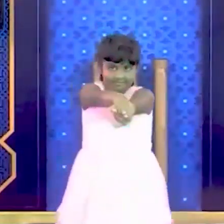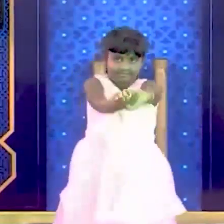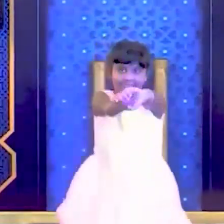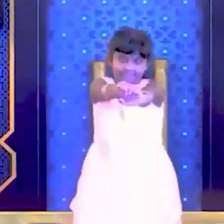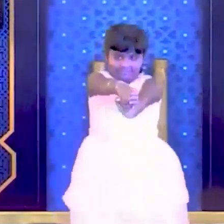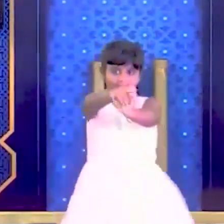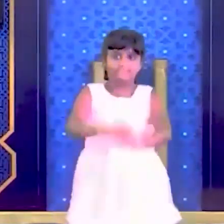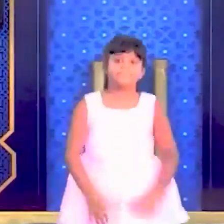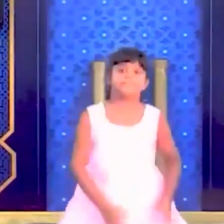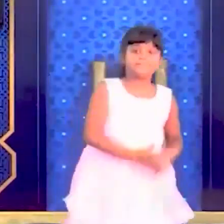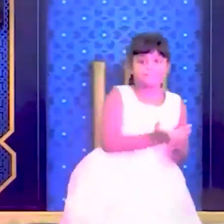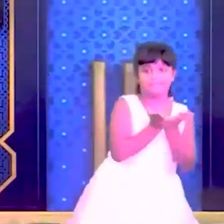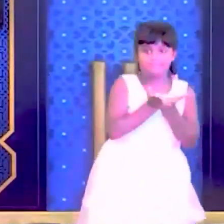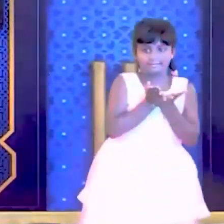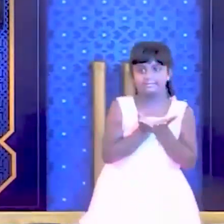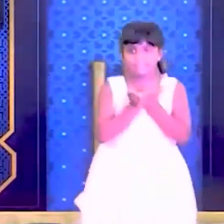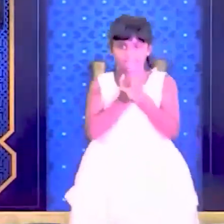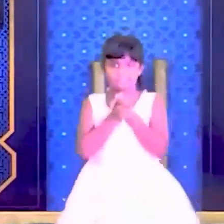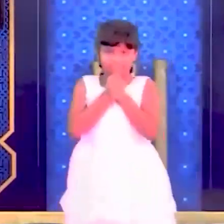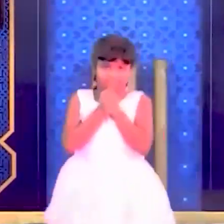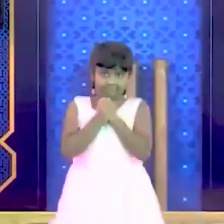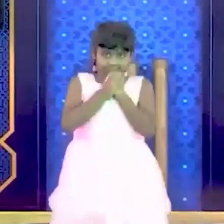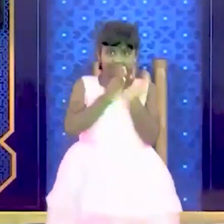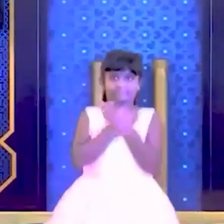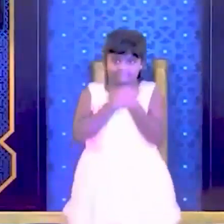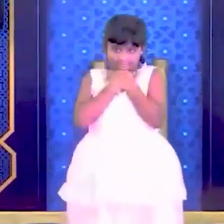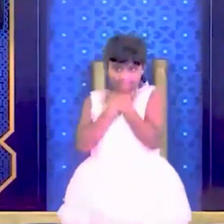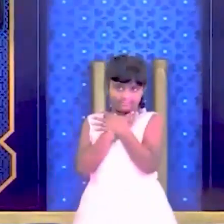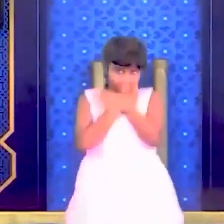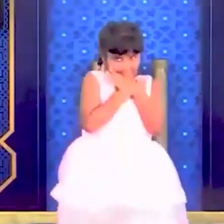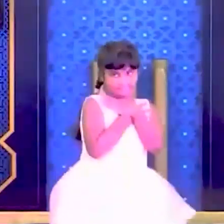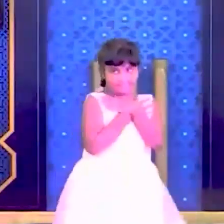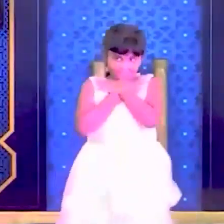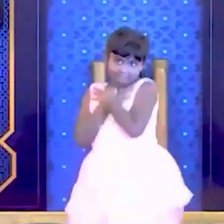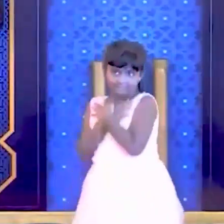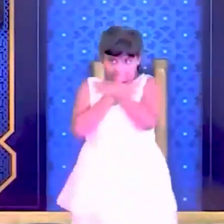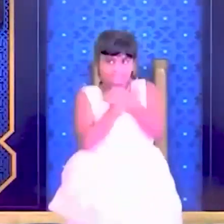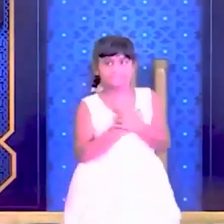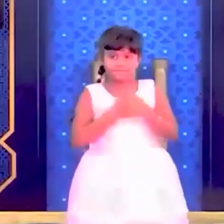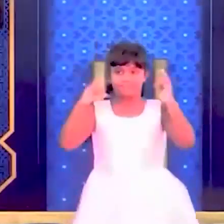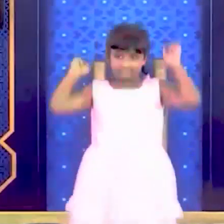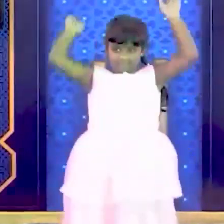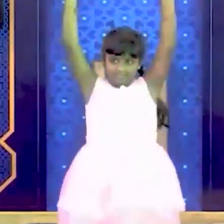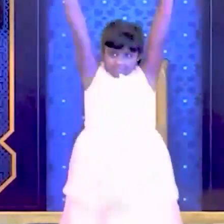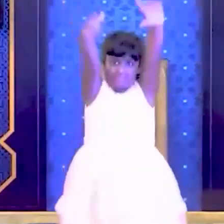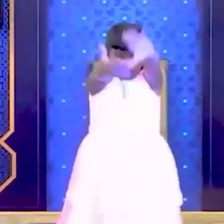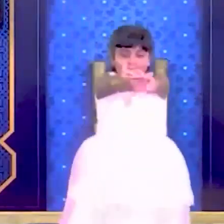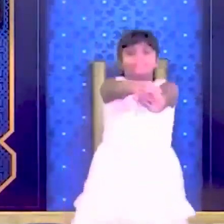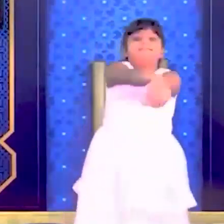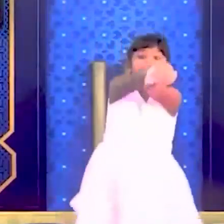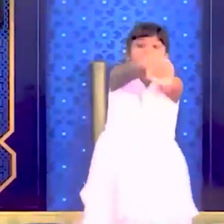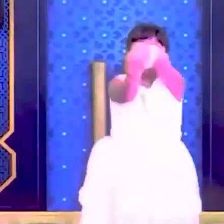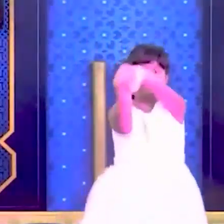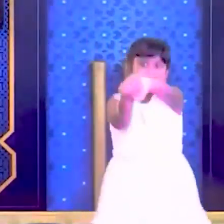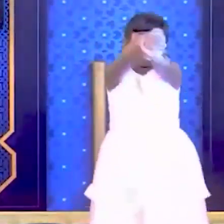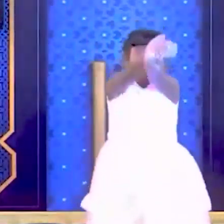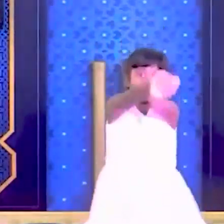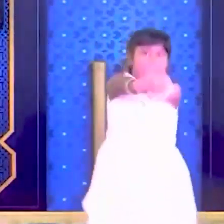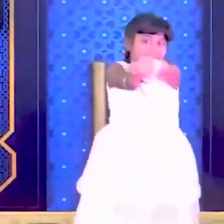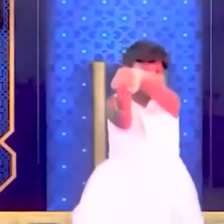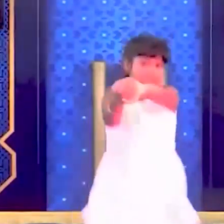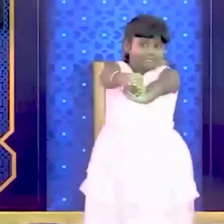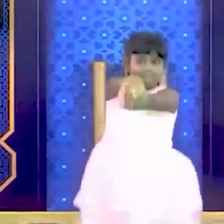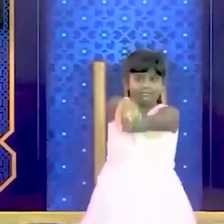योग्य। उसका वचन है सत्य जीवन, वह तुम्हें बनाने के